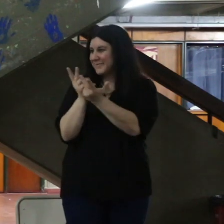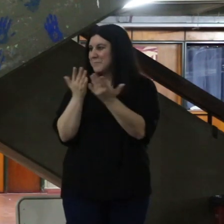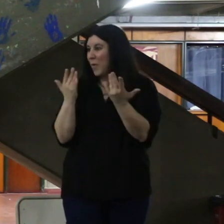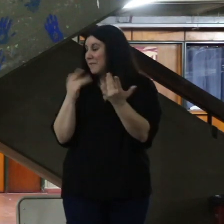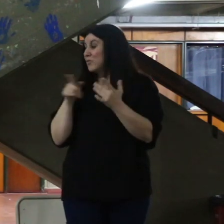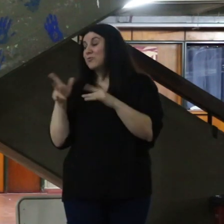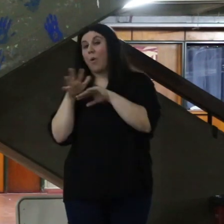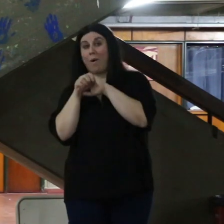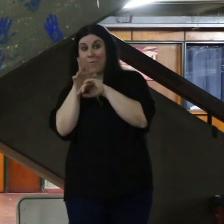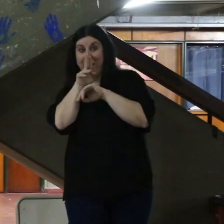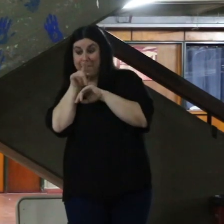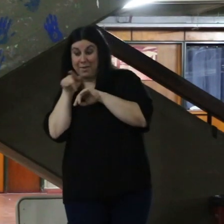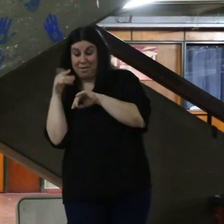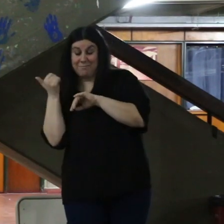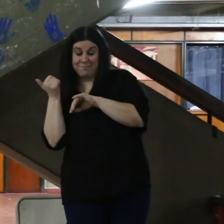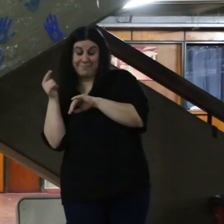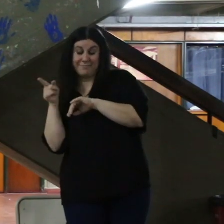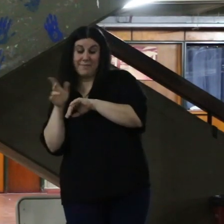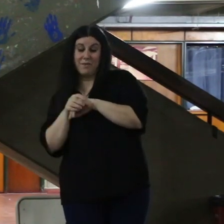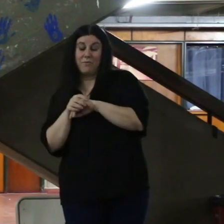Tengo una amiga que dice